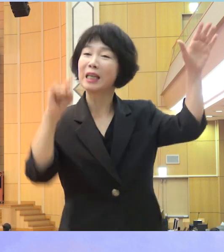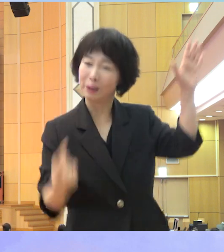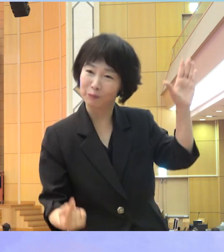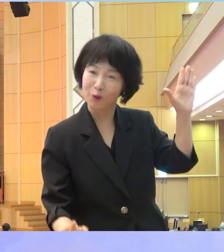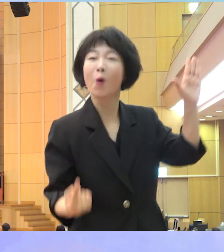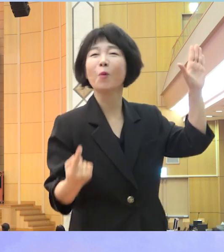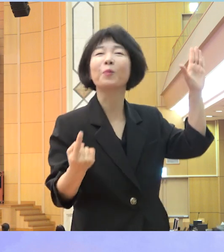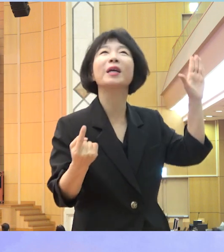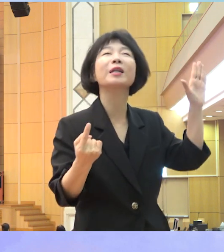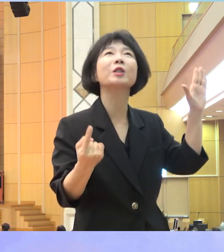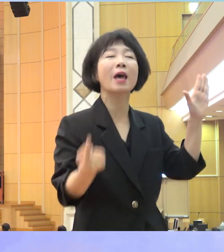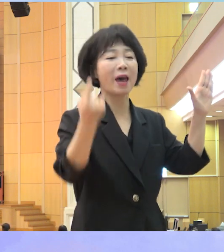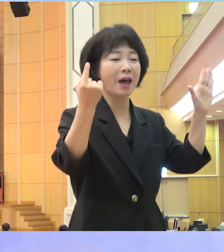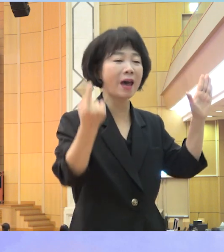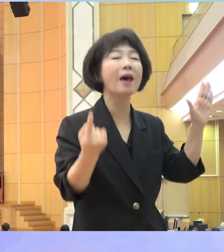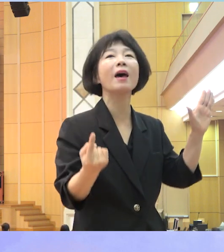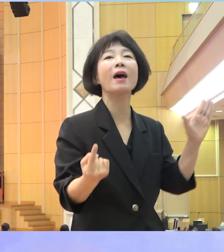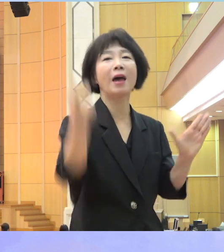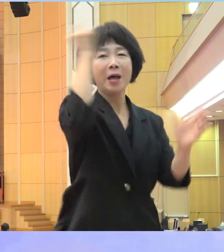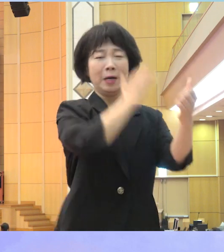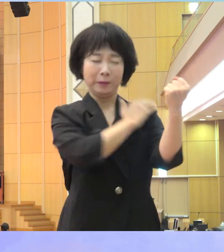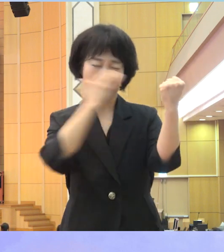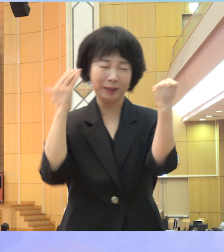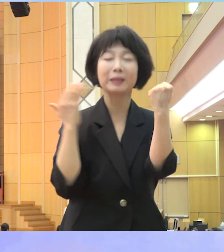예수 이름 높이세